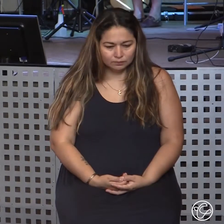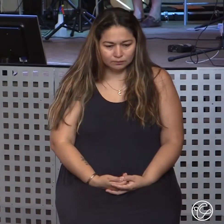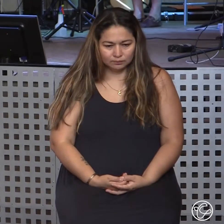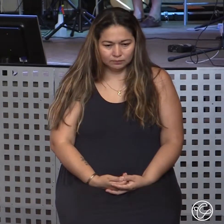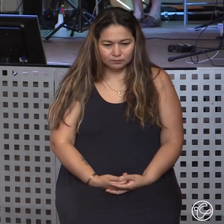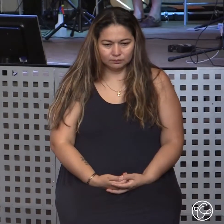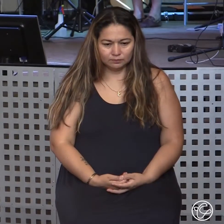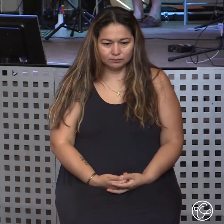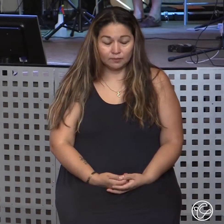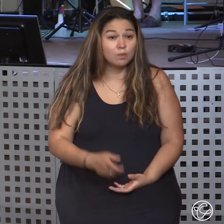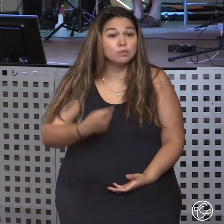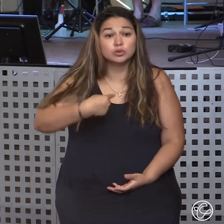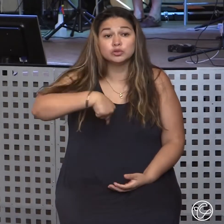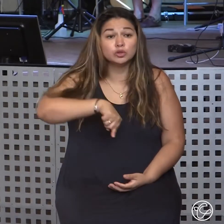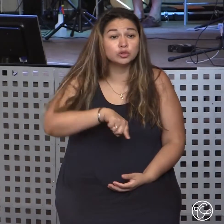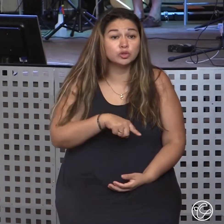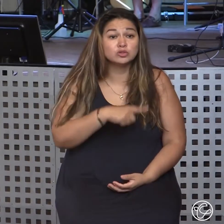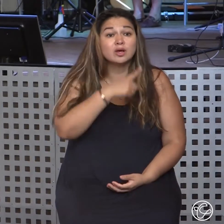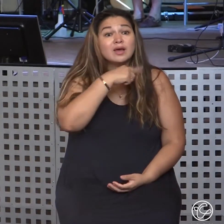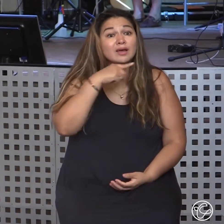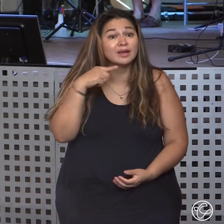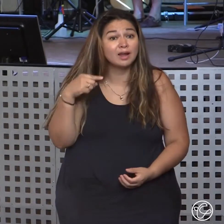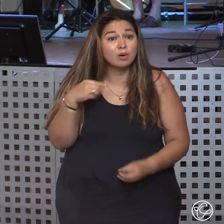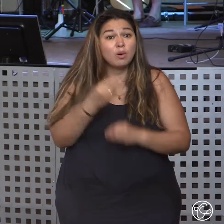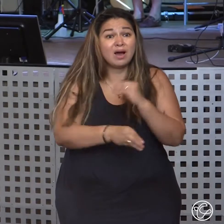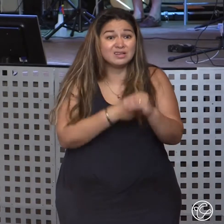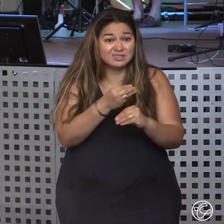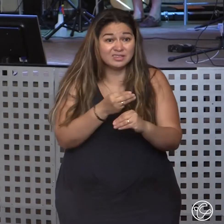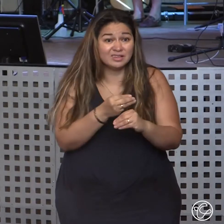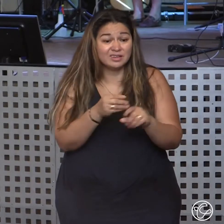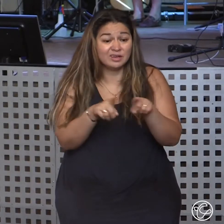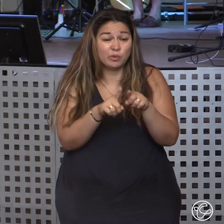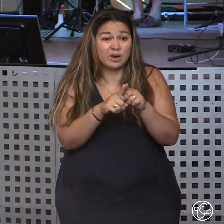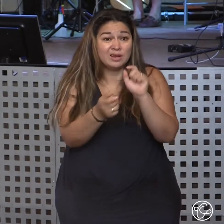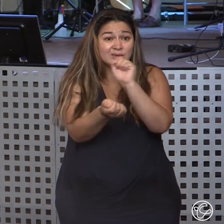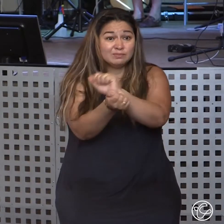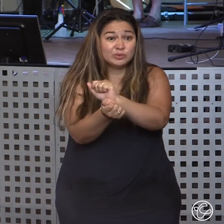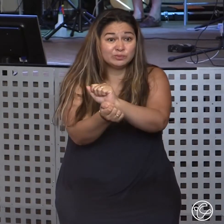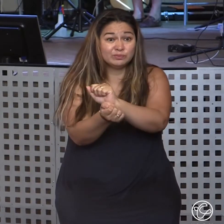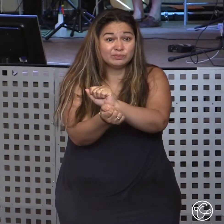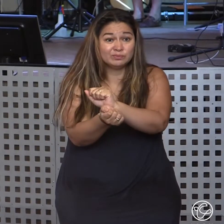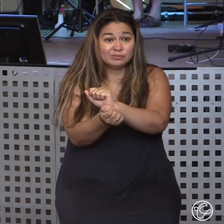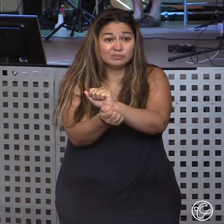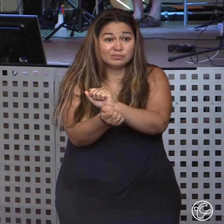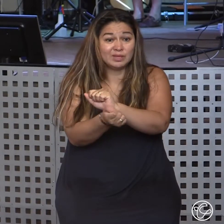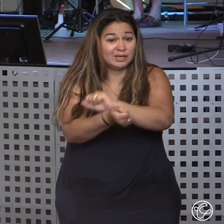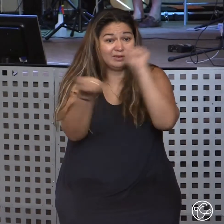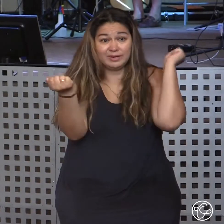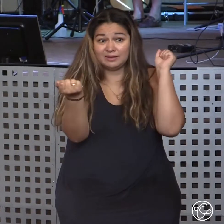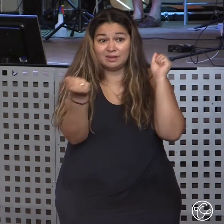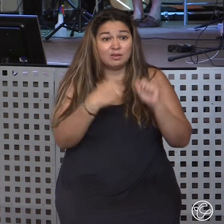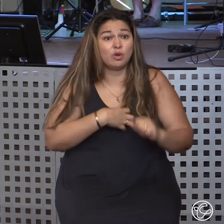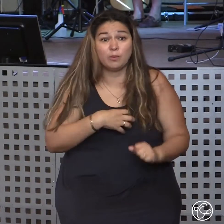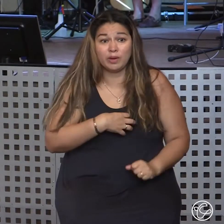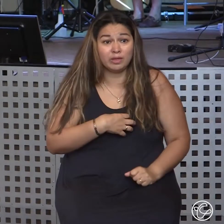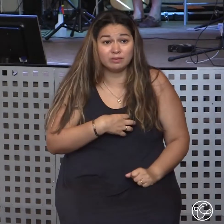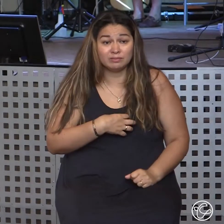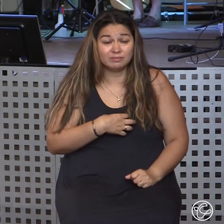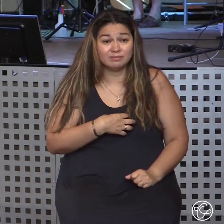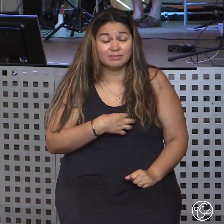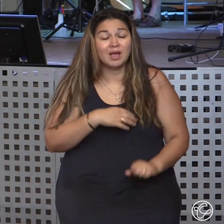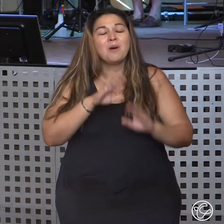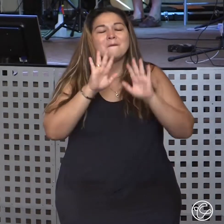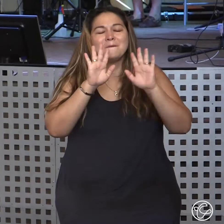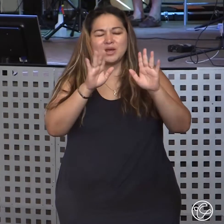estáis esclavos al pecado y además no podéis salir de ahí. Pero yo os puedo abrir